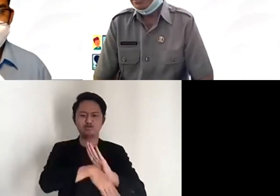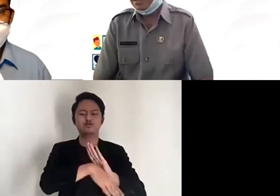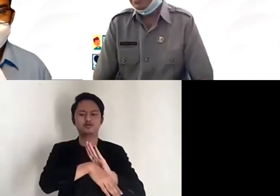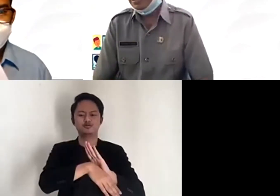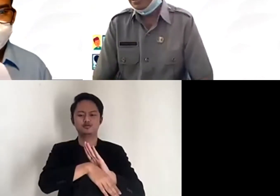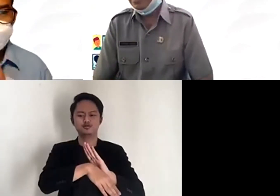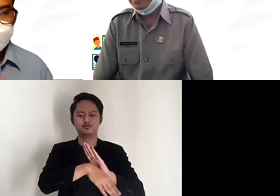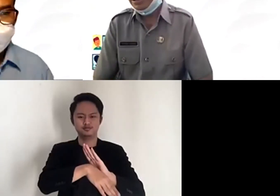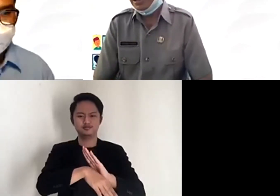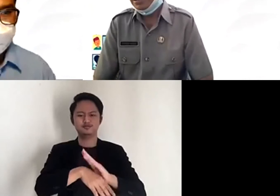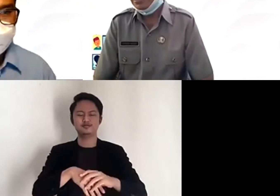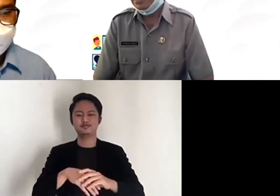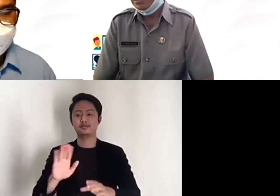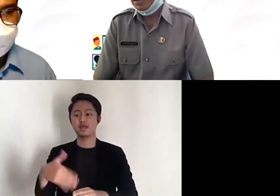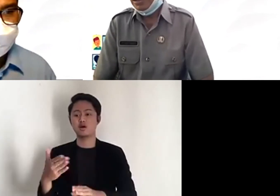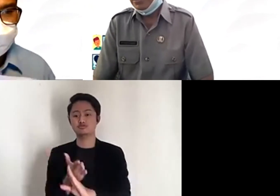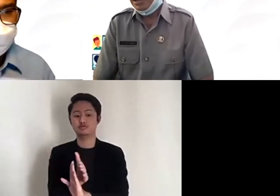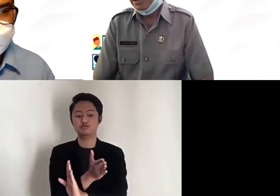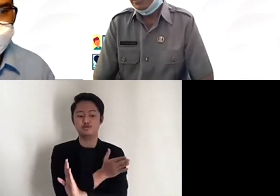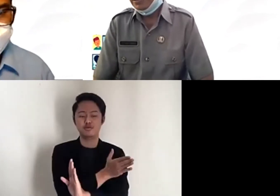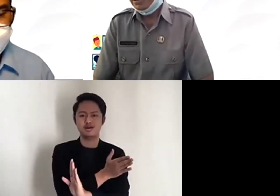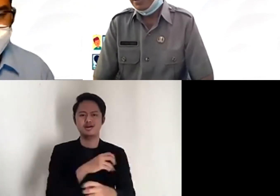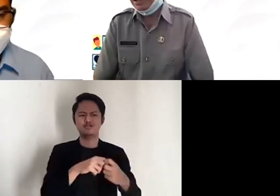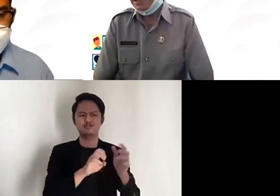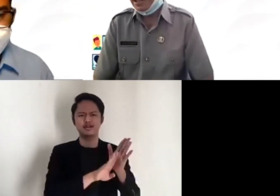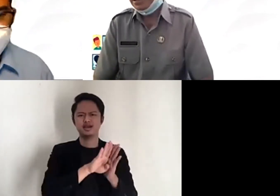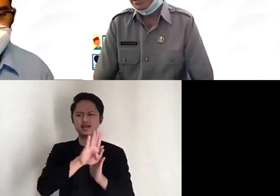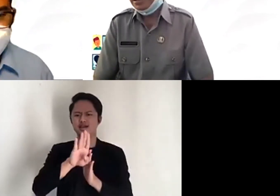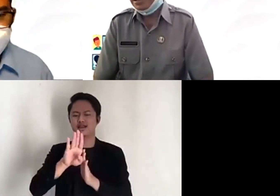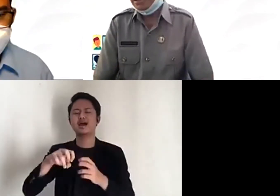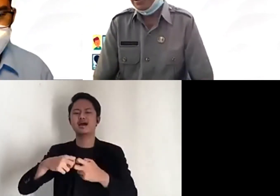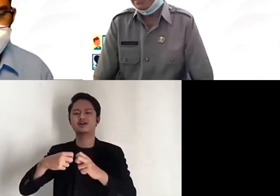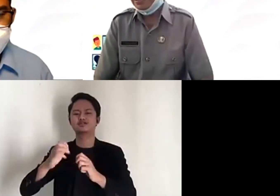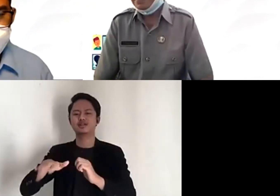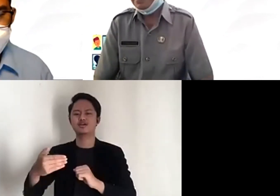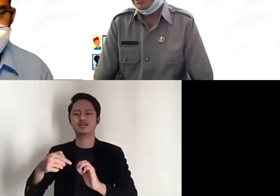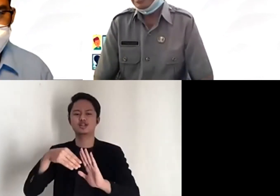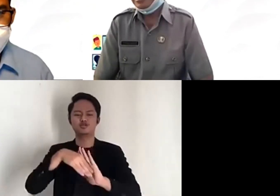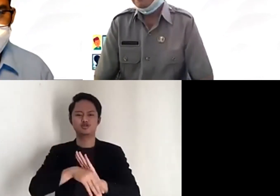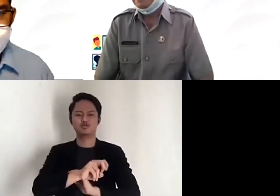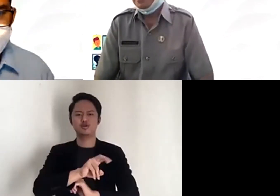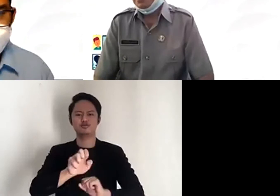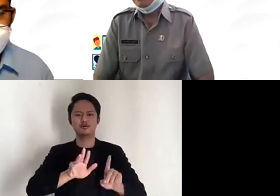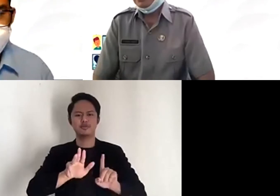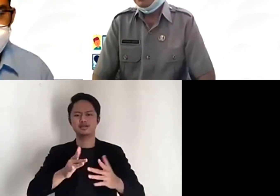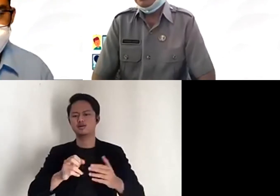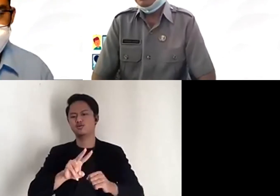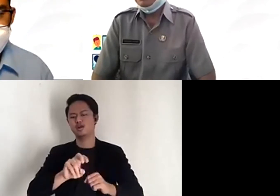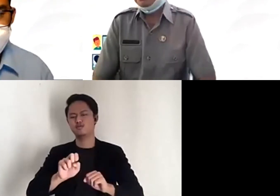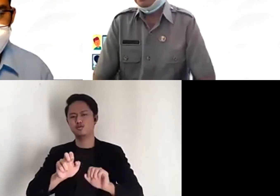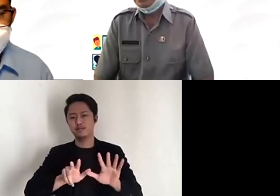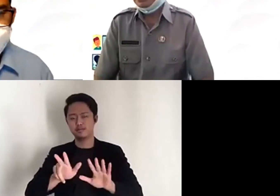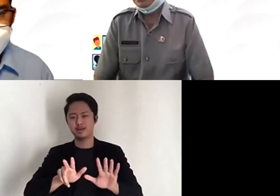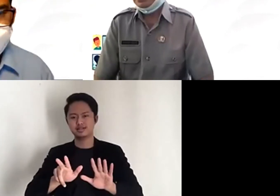dari tahun-tahun sebelumnya yaitu 2019 dan 2018 dan perlu